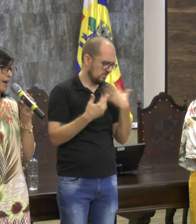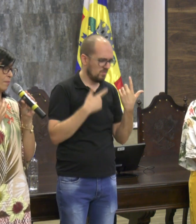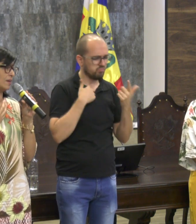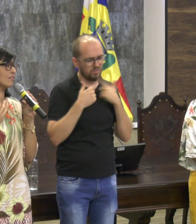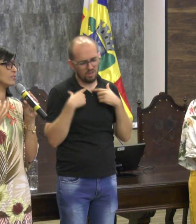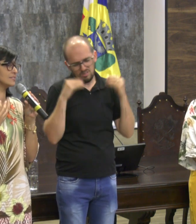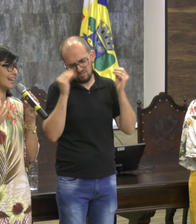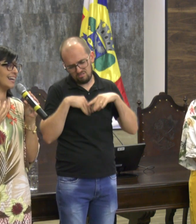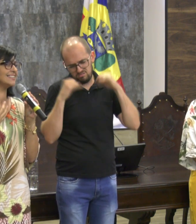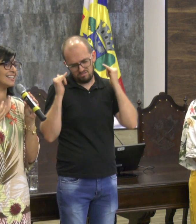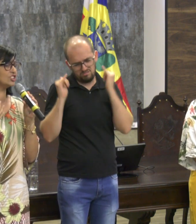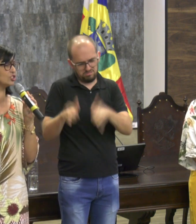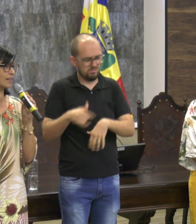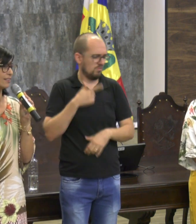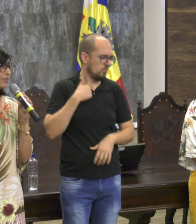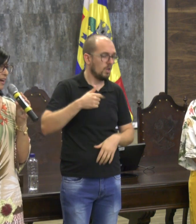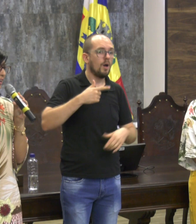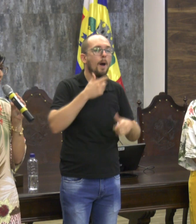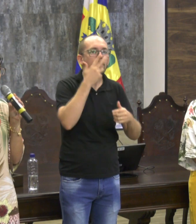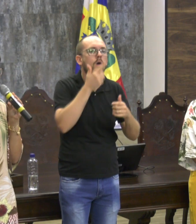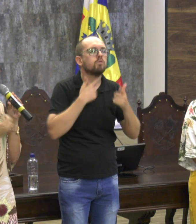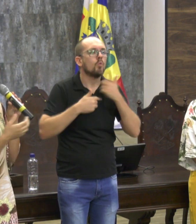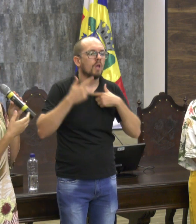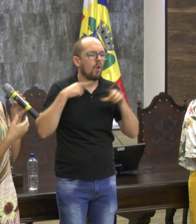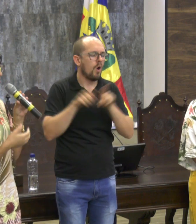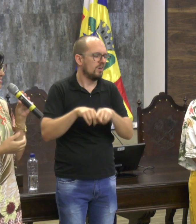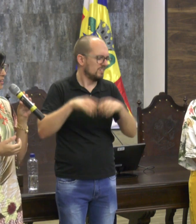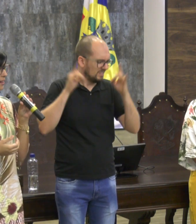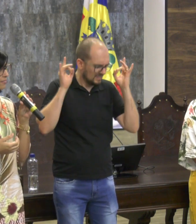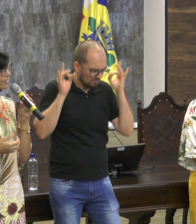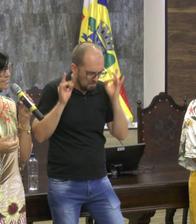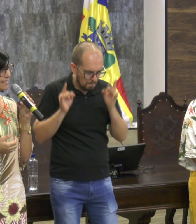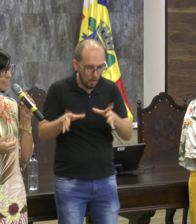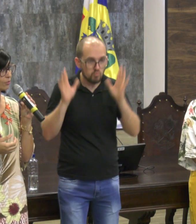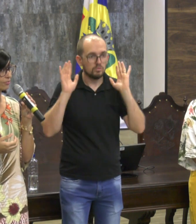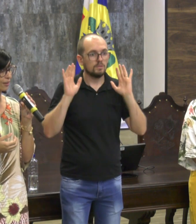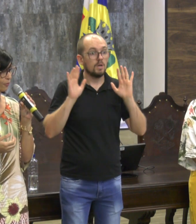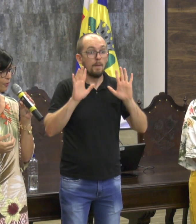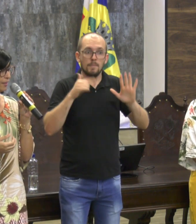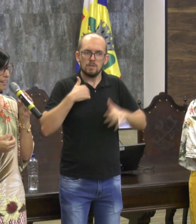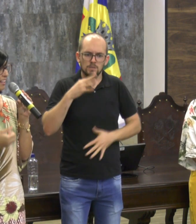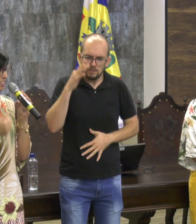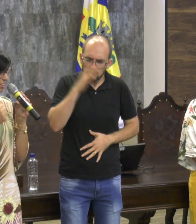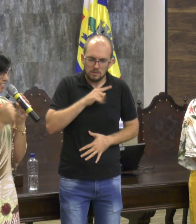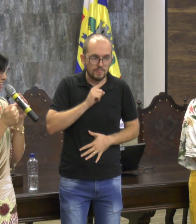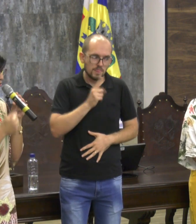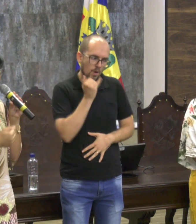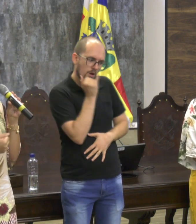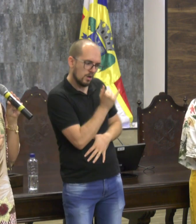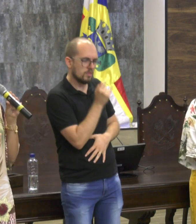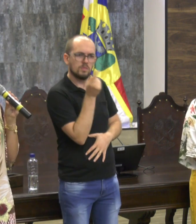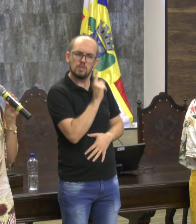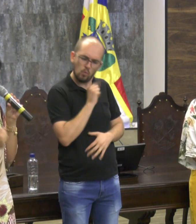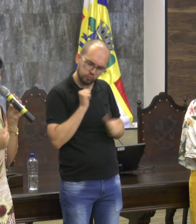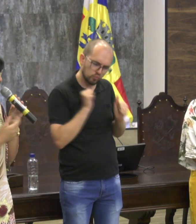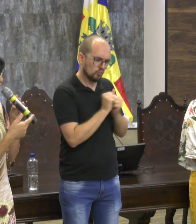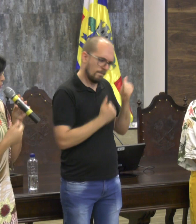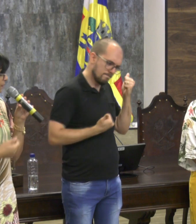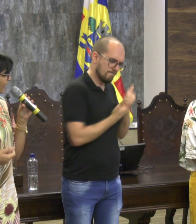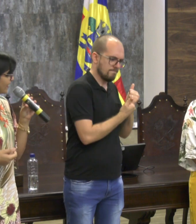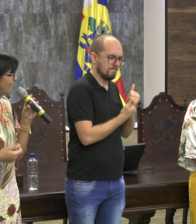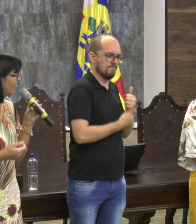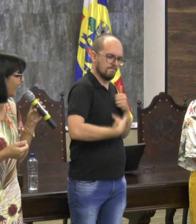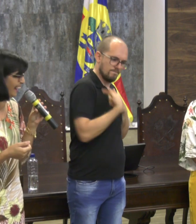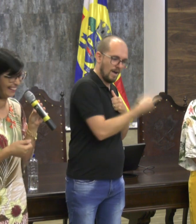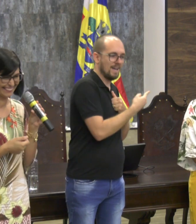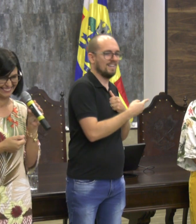ser... A minha vontade era de jogar a toalha, mas eu tive que ser aquela e falar assim, não, Val, a gente está junto. Você vai apanhar, eu vou